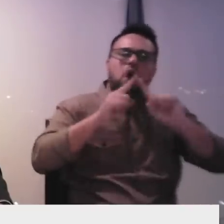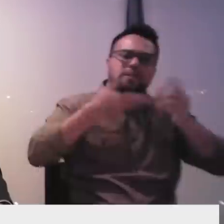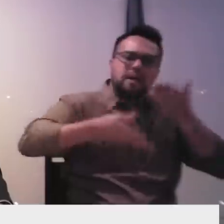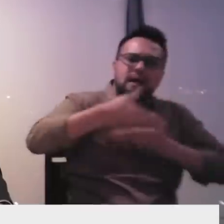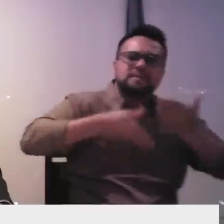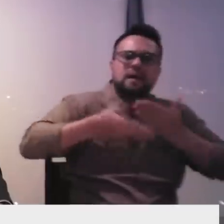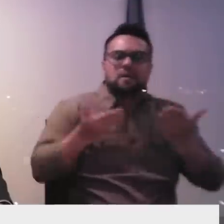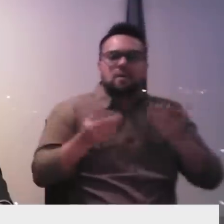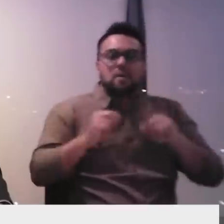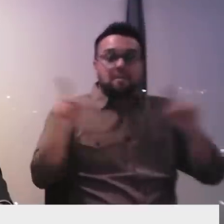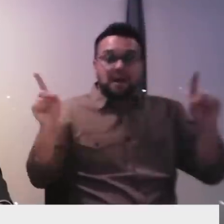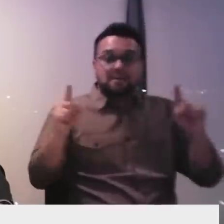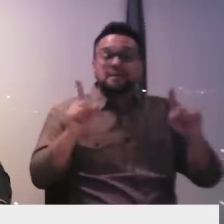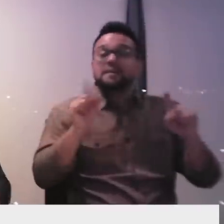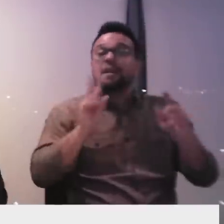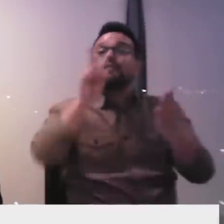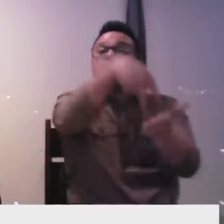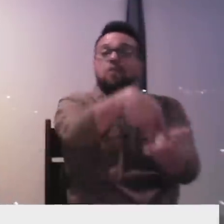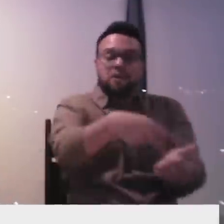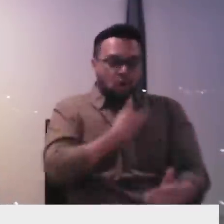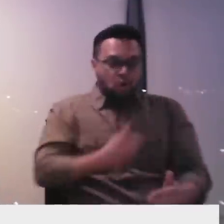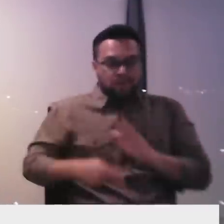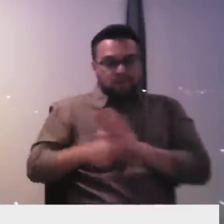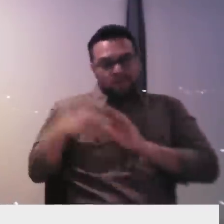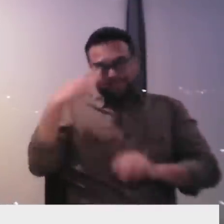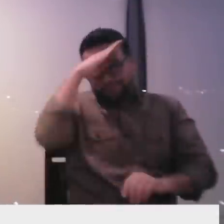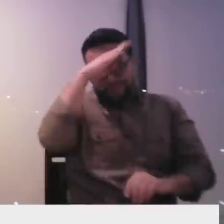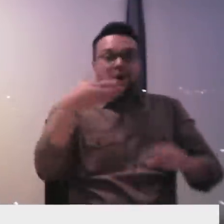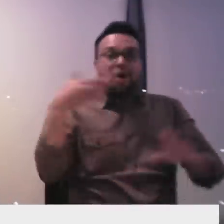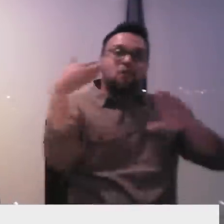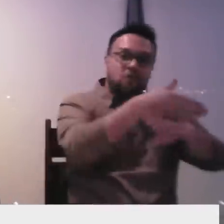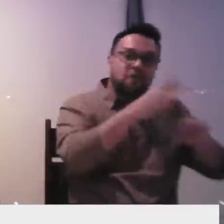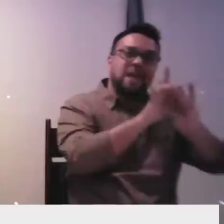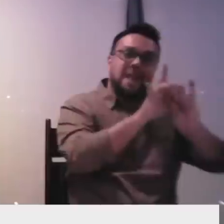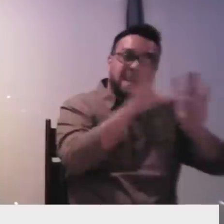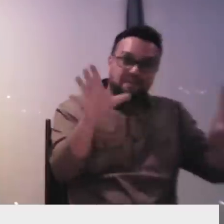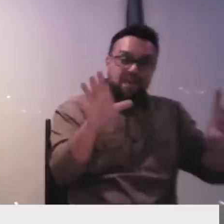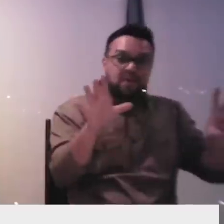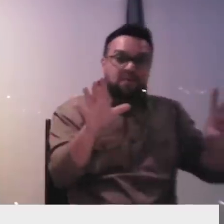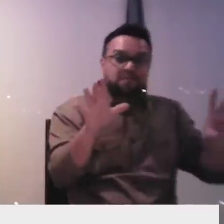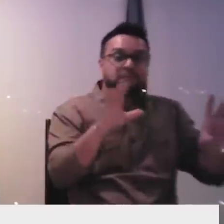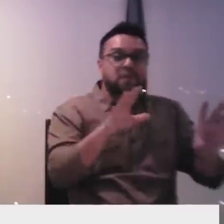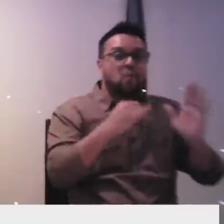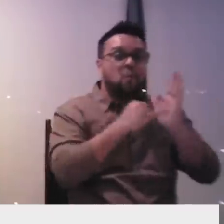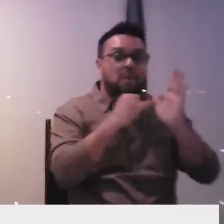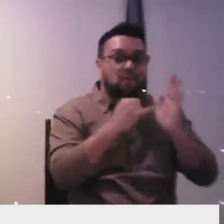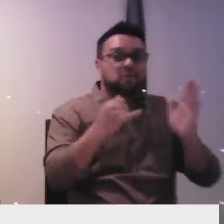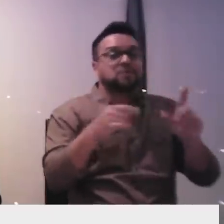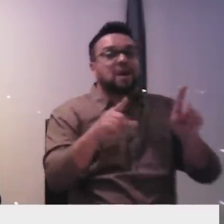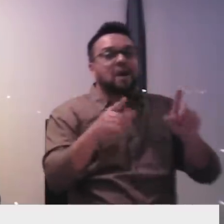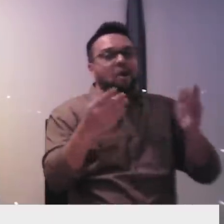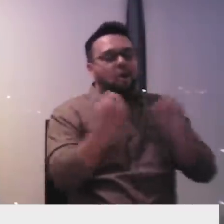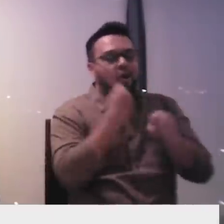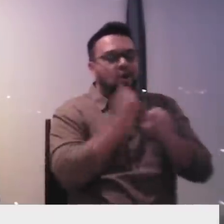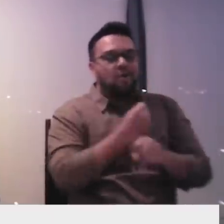não conseguiram negociar. E quem foi lá negociar com os indígenas? Foi o governo do senhor, liberou o linhão e nós vamos ter uma obra histórica. Obra histórica também vai